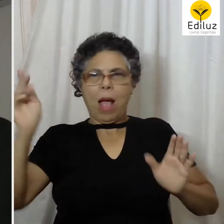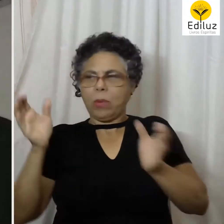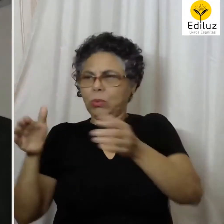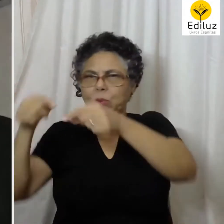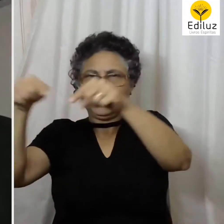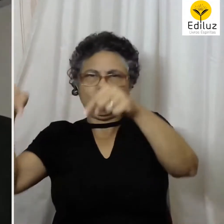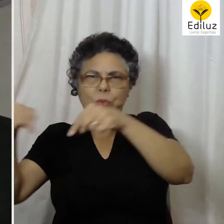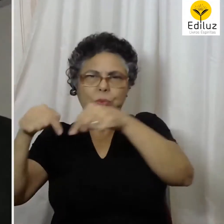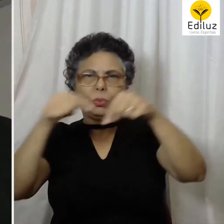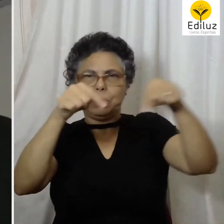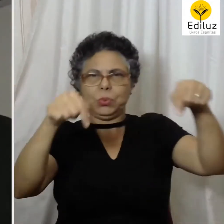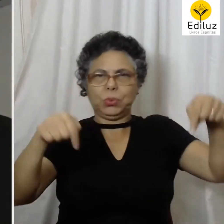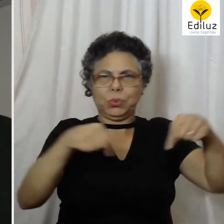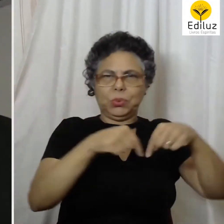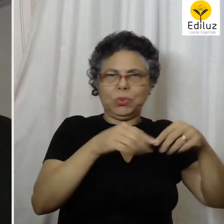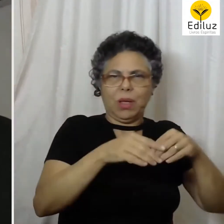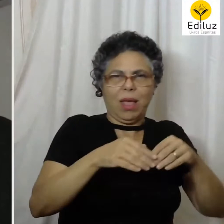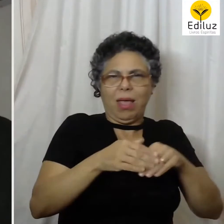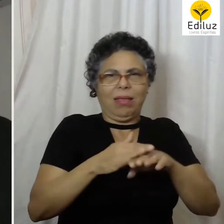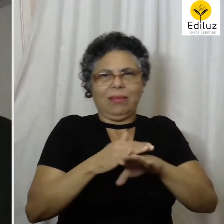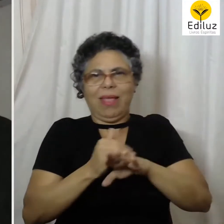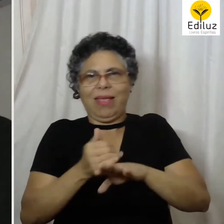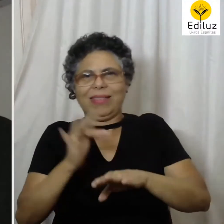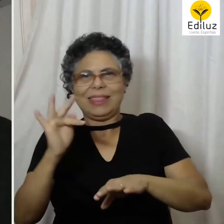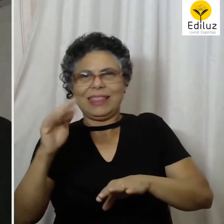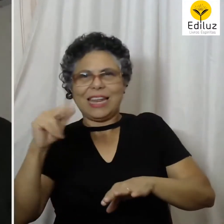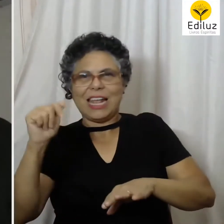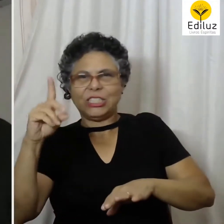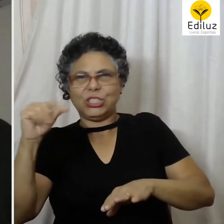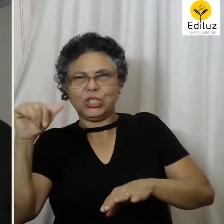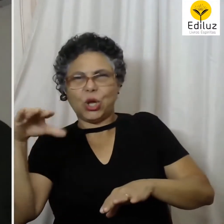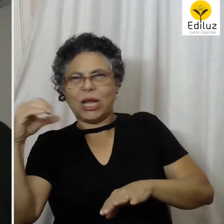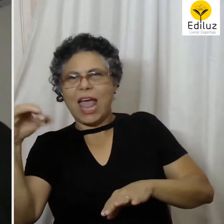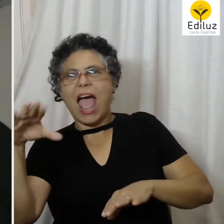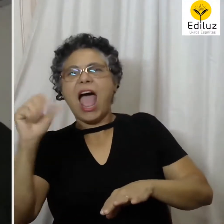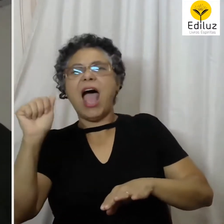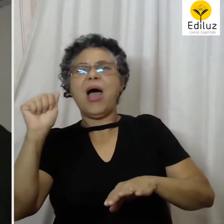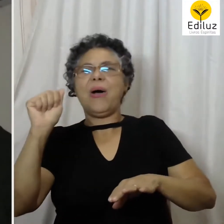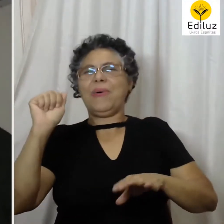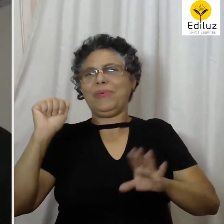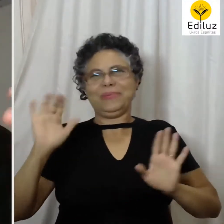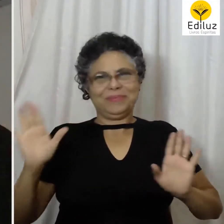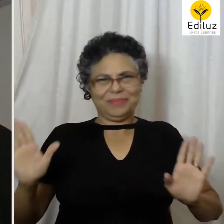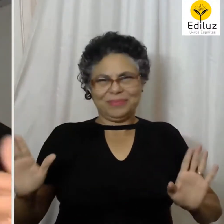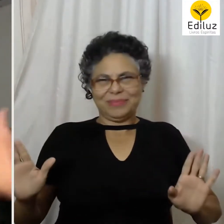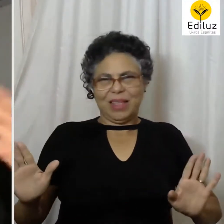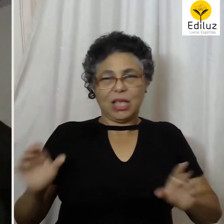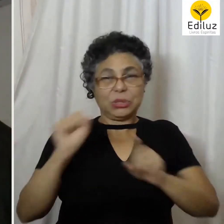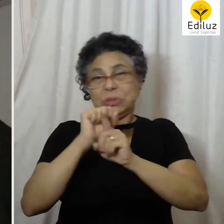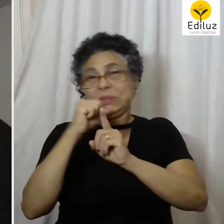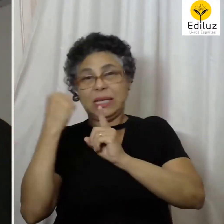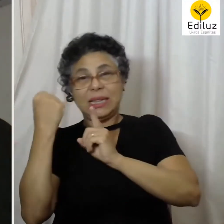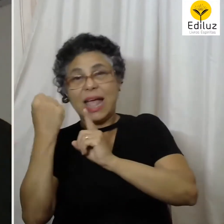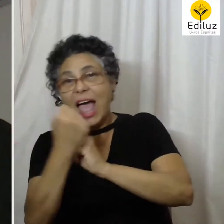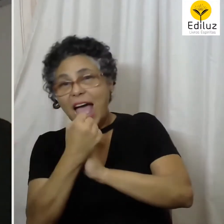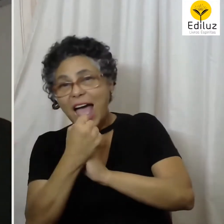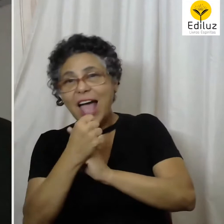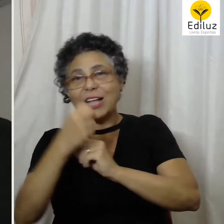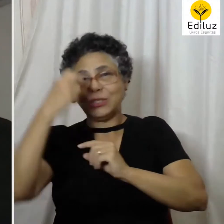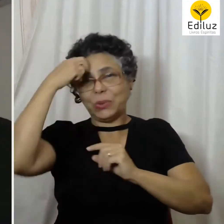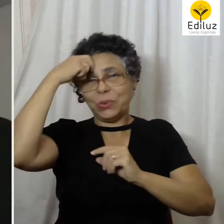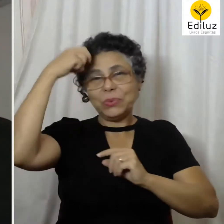áreas, para o dicionarista, para o direito, né? Para a sociedade, para a